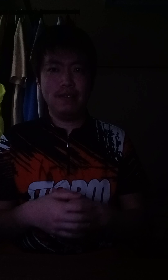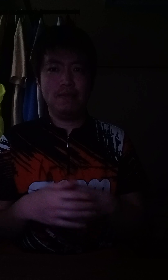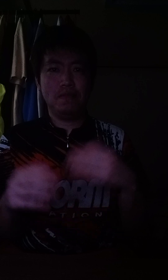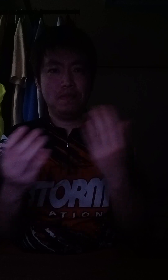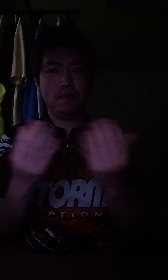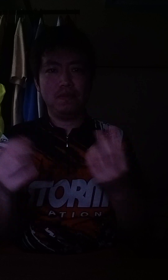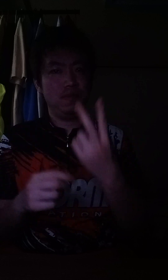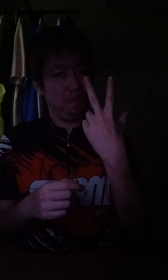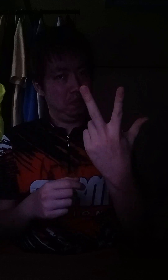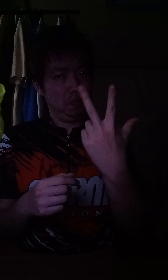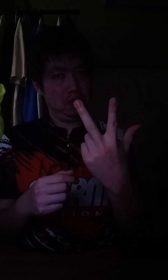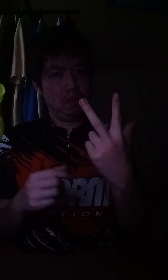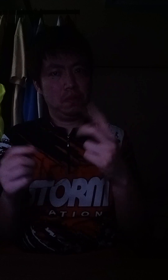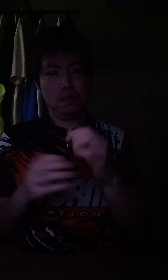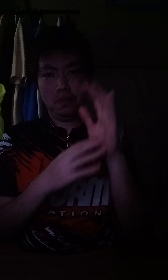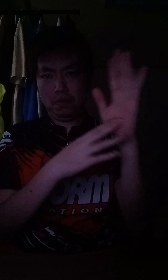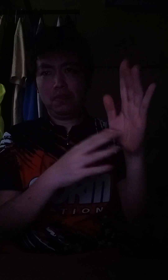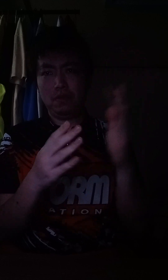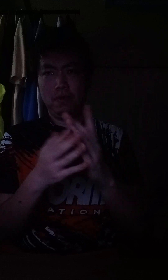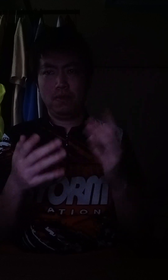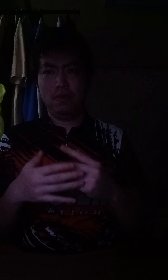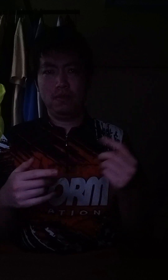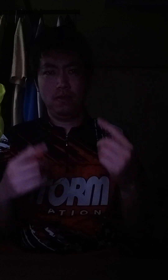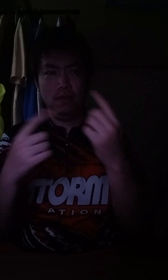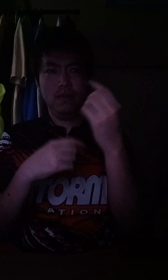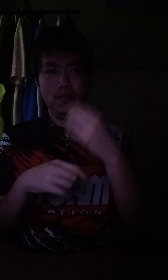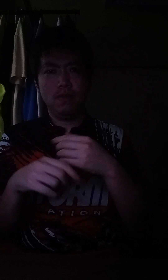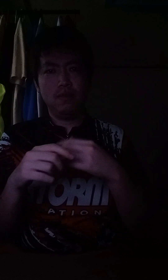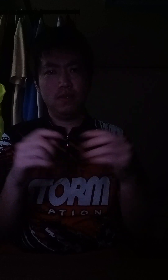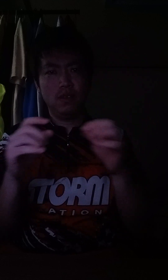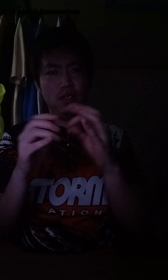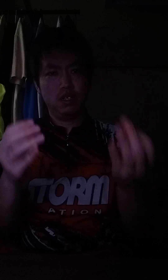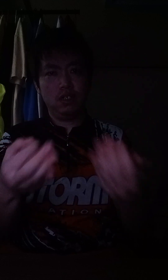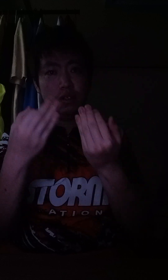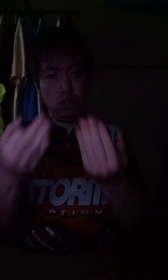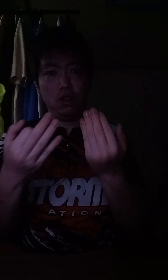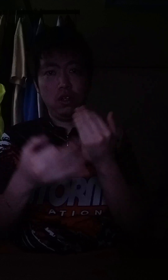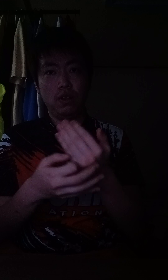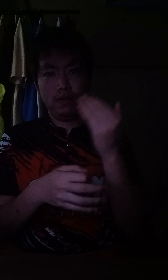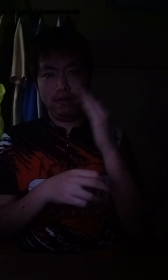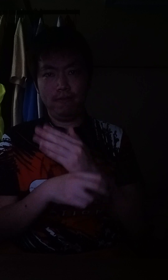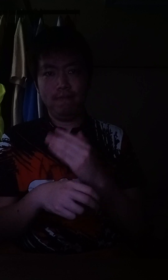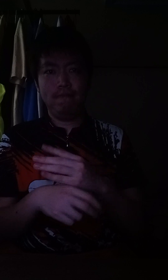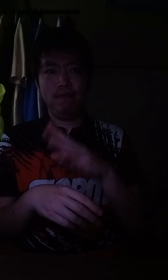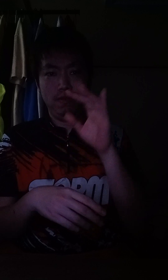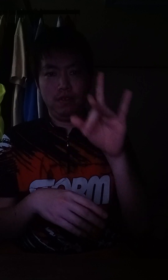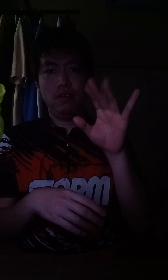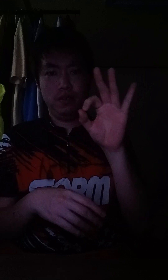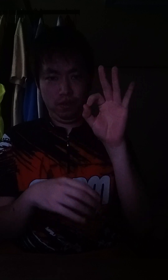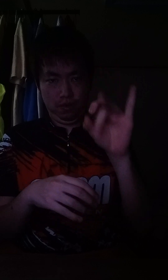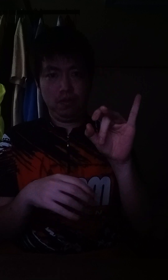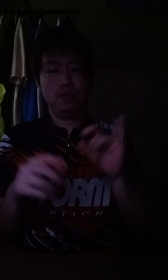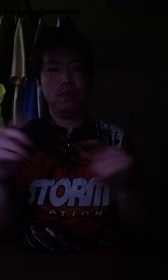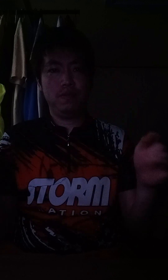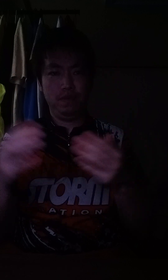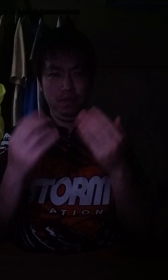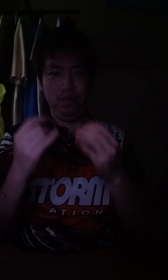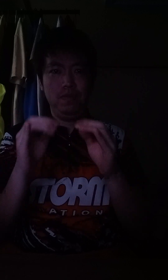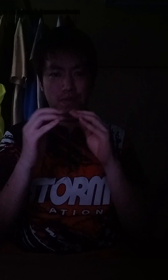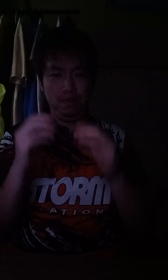안 그러면 300만 원이 넘는 건데 노로바이러스 혜택을 봐서 100만 원 이 정도 나온